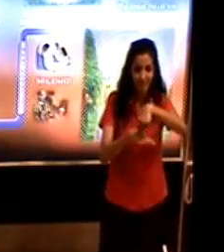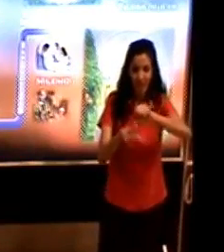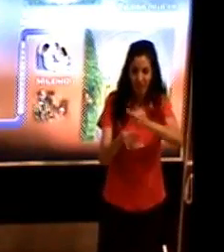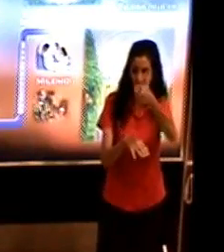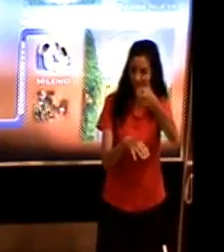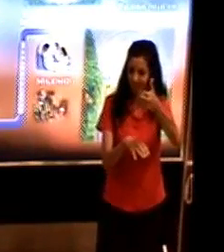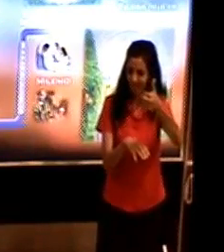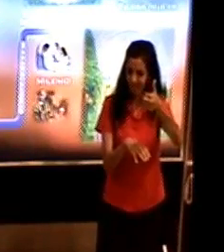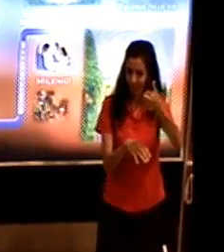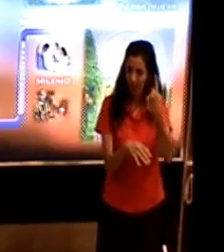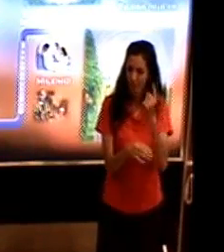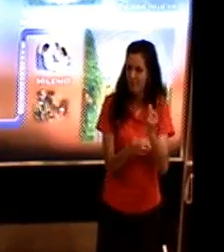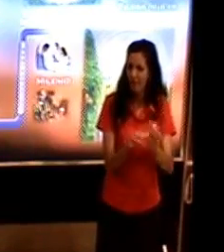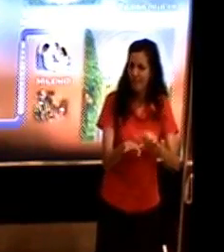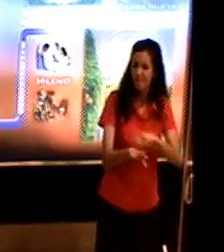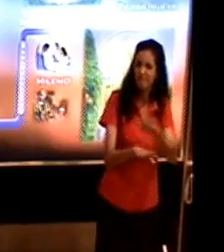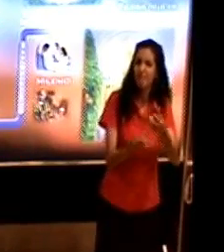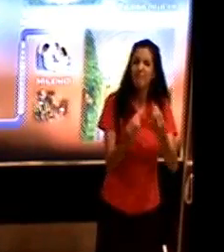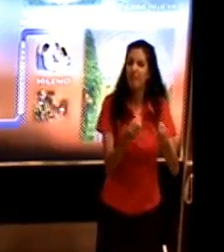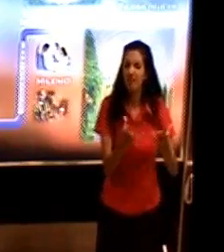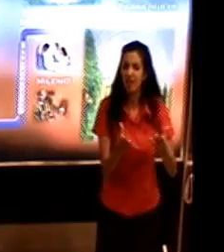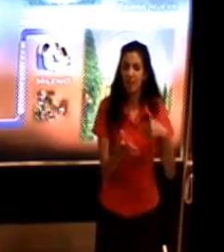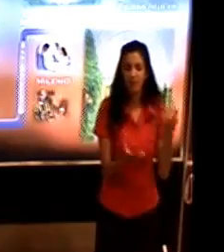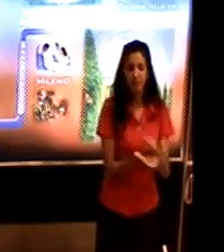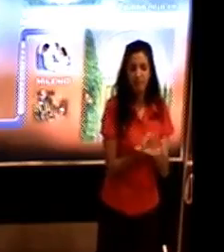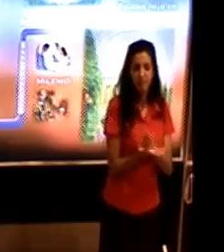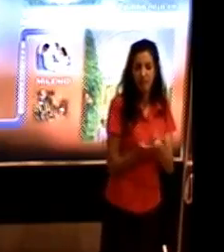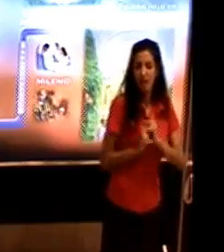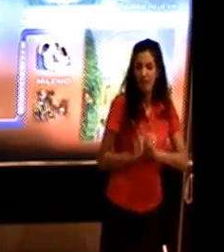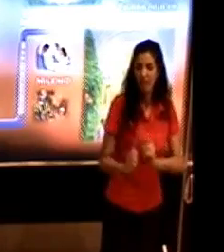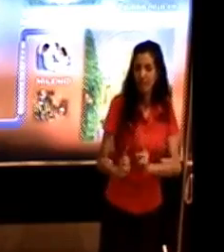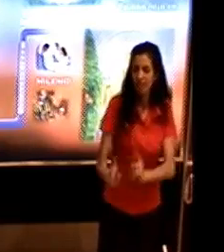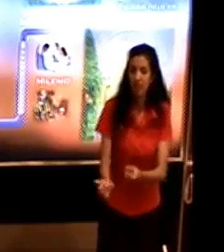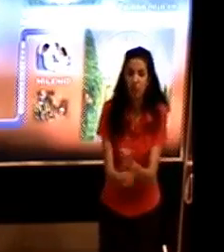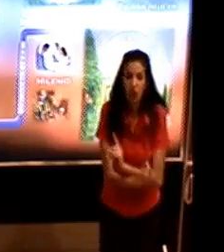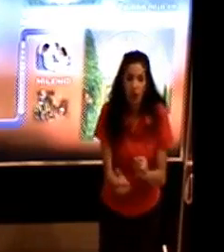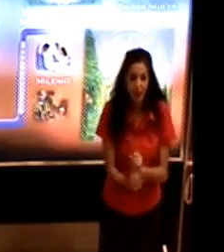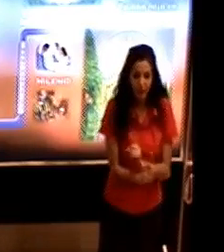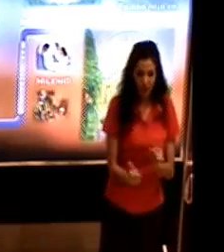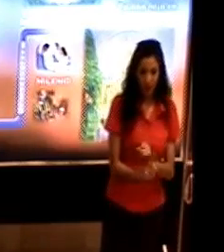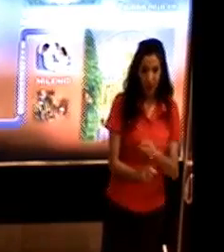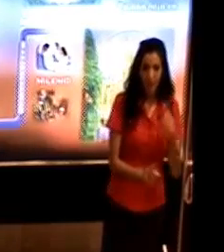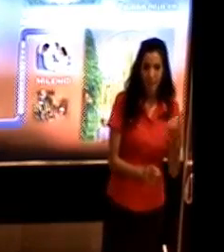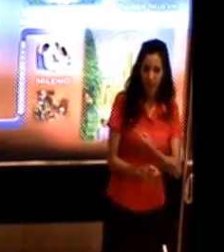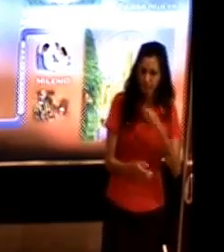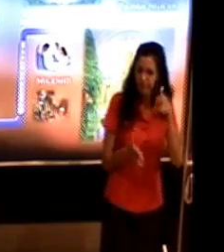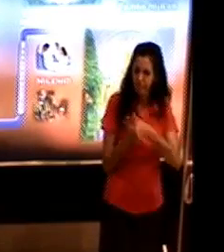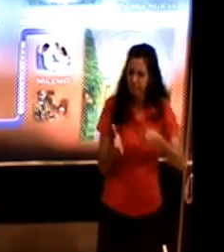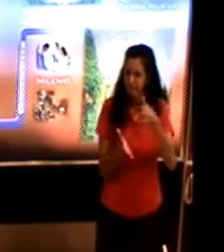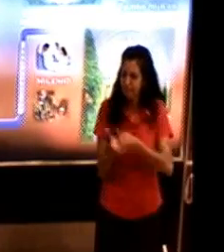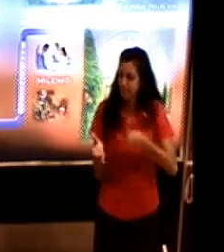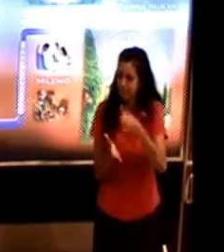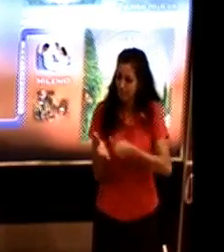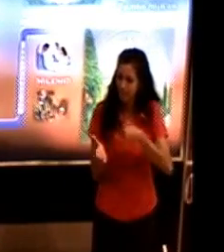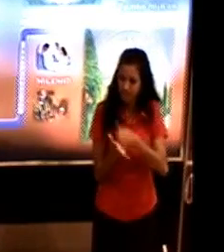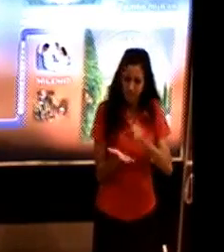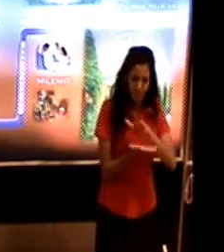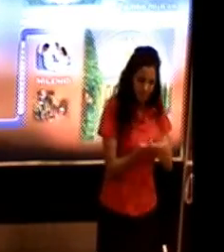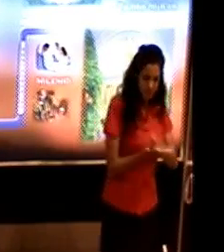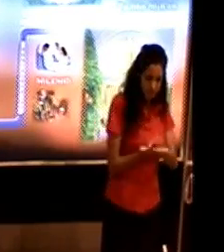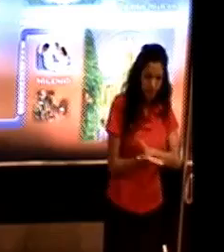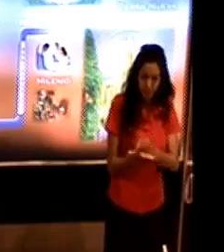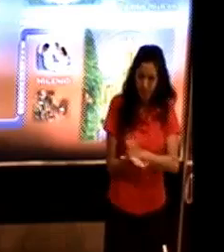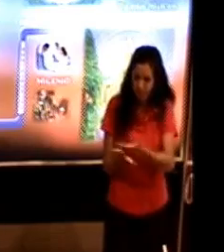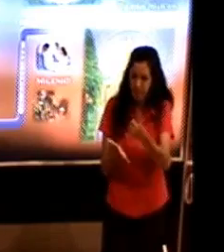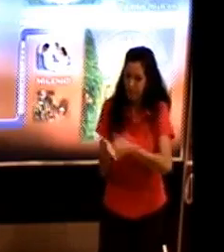no salió para que nosotros continuemos pecando, sino que mientras luchamos contra la desgracia de la carne,